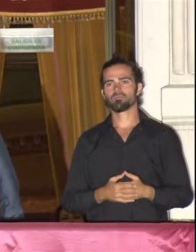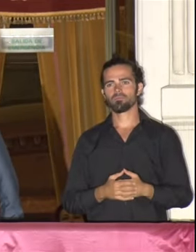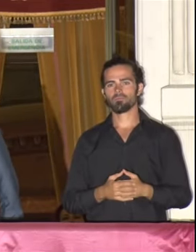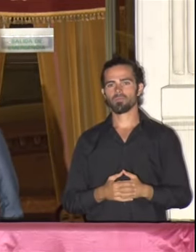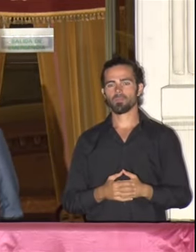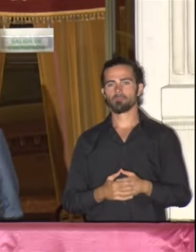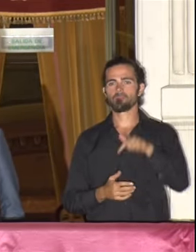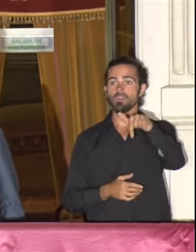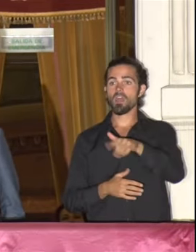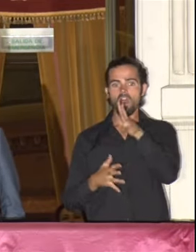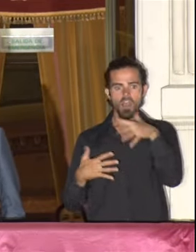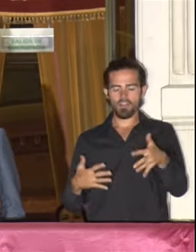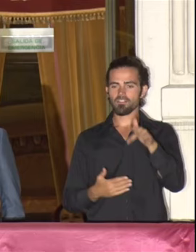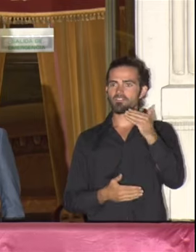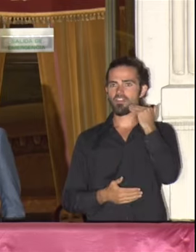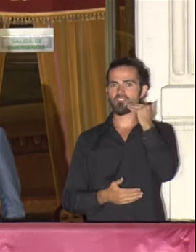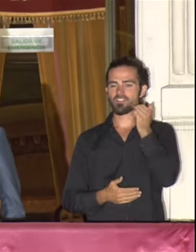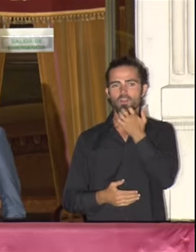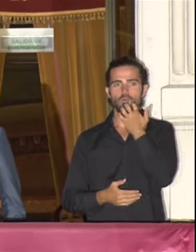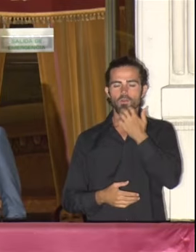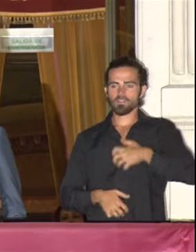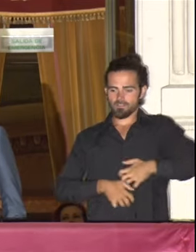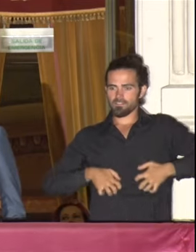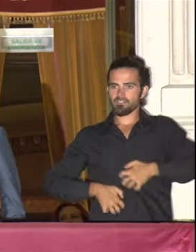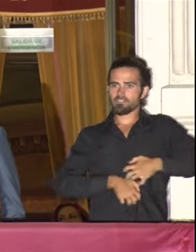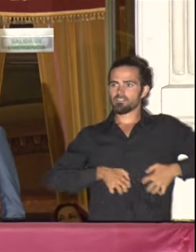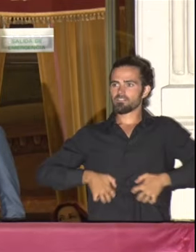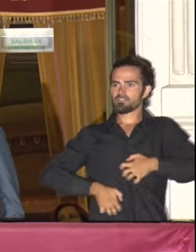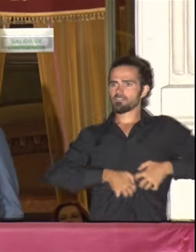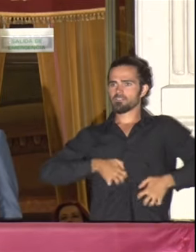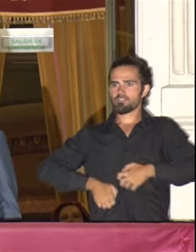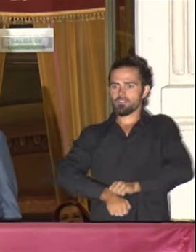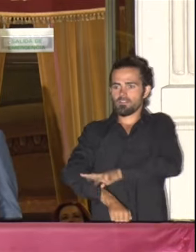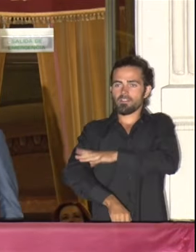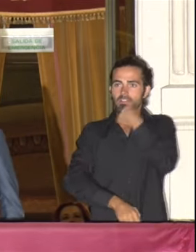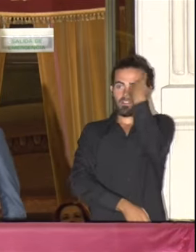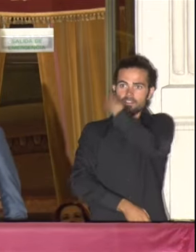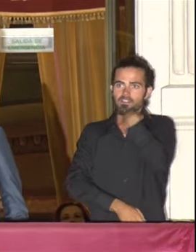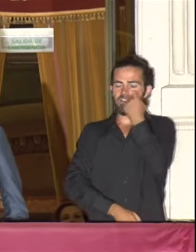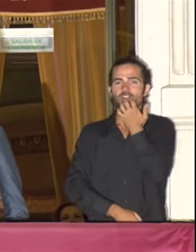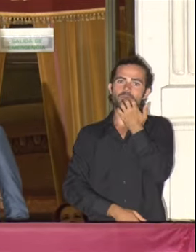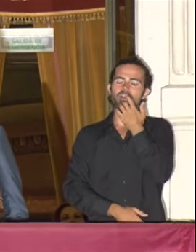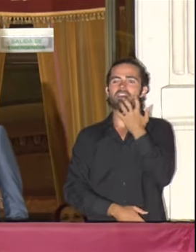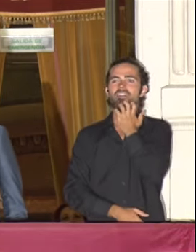Cuando llegan estas fechas, se nos pone un cogidillo en el estómago, se nos cambia la cara, se nos pone cara de